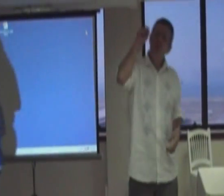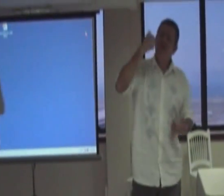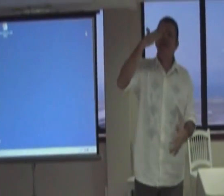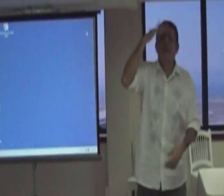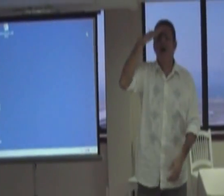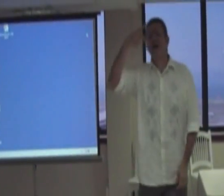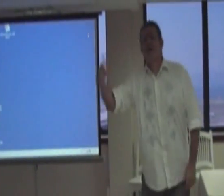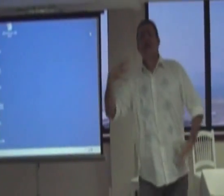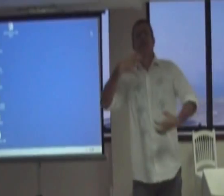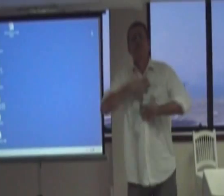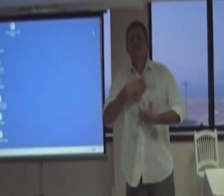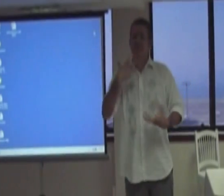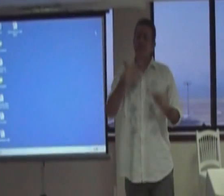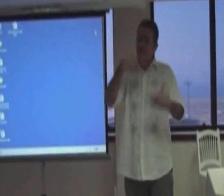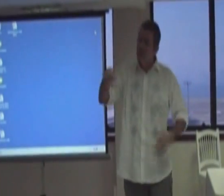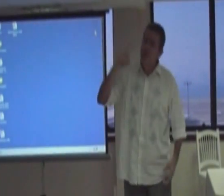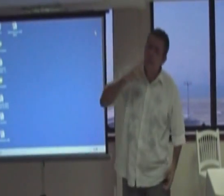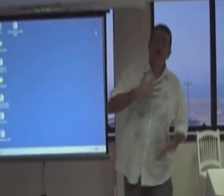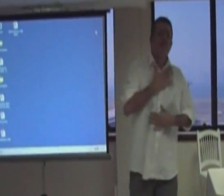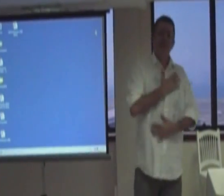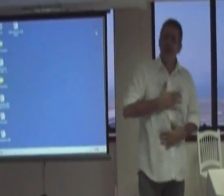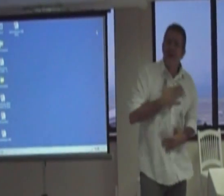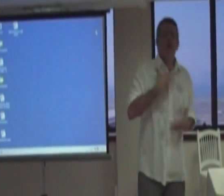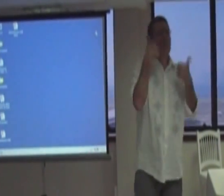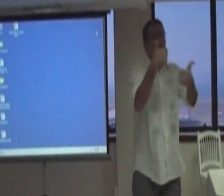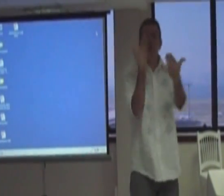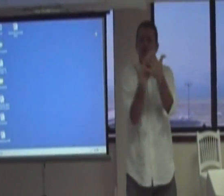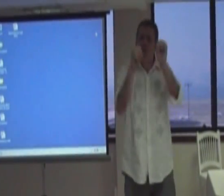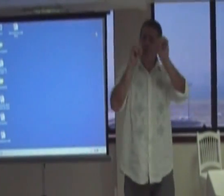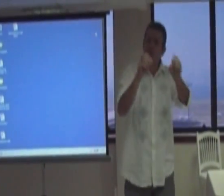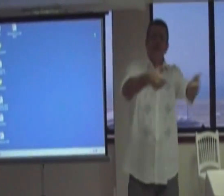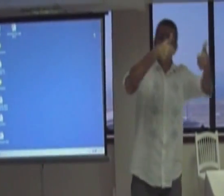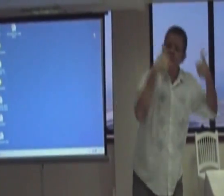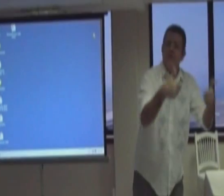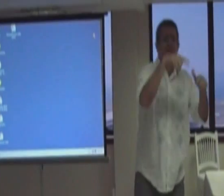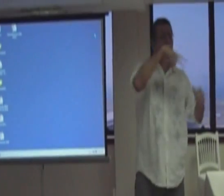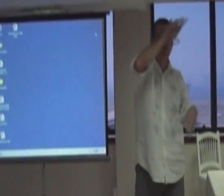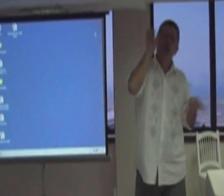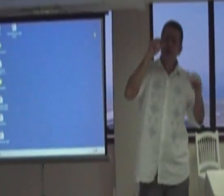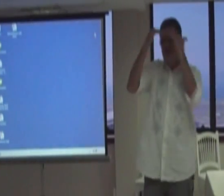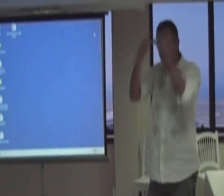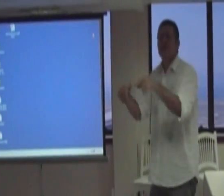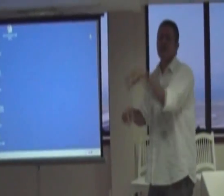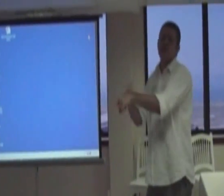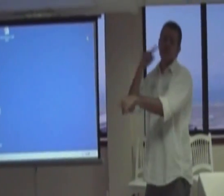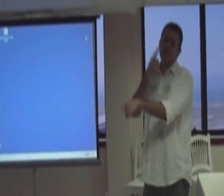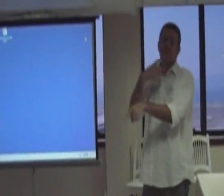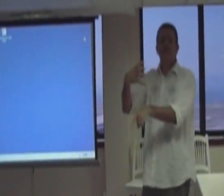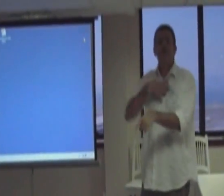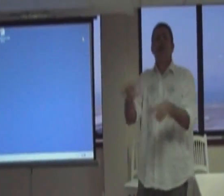mas não é desse jeito que funciona apenas. É preciso que haja uma compreensão desse sujeito surdo, de uma identidade, de uma cultura, para que ele possa ter sim